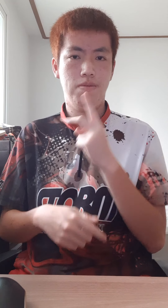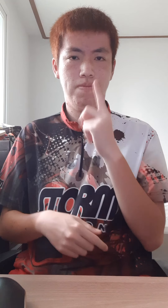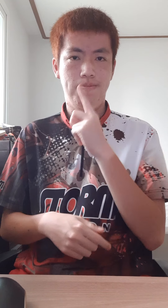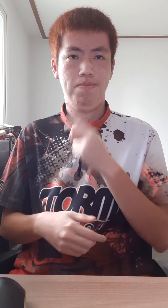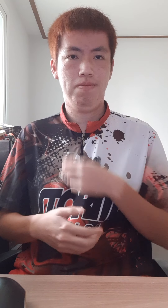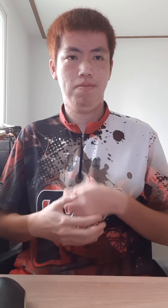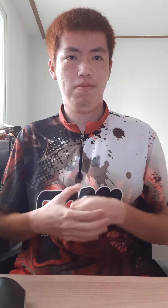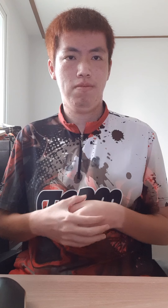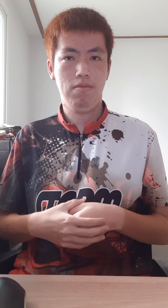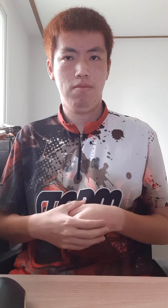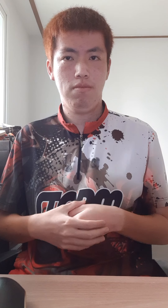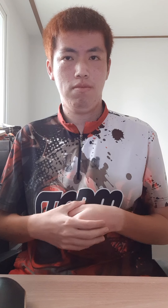제기했습니다.